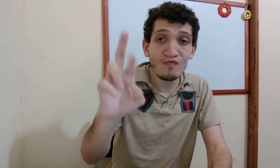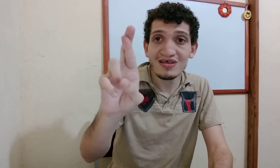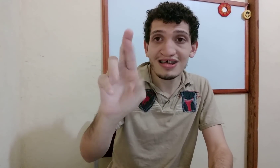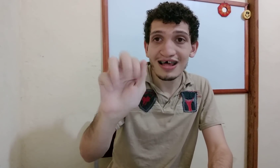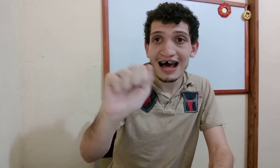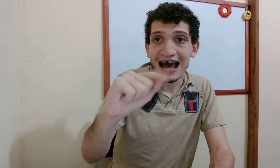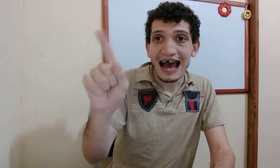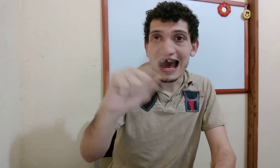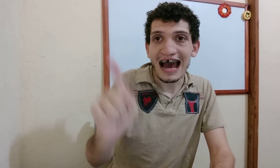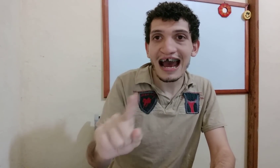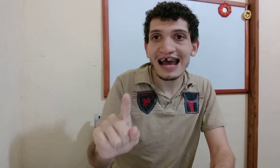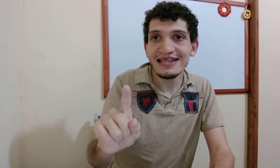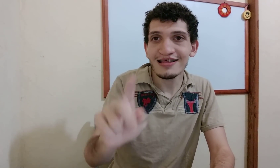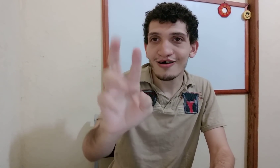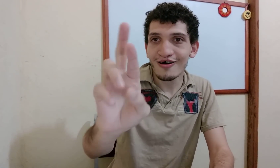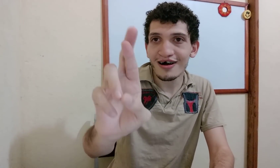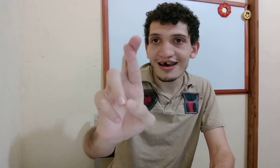Eu fiz raiz, olha.